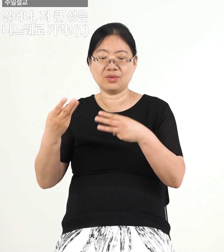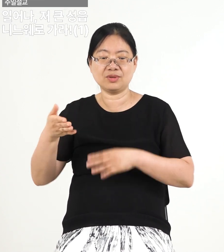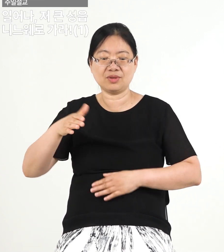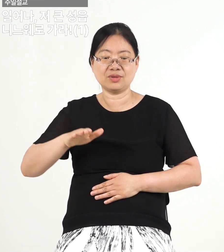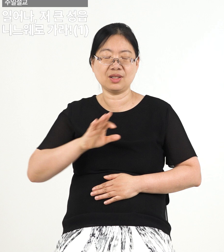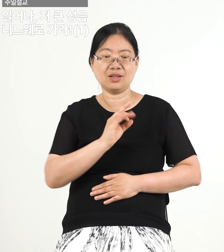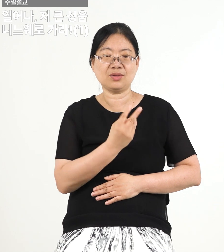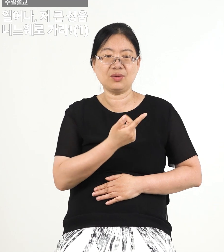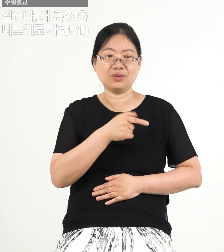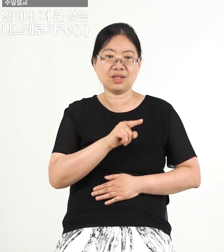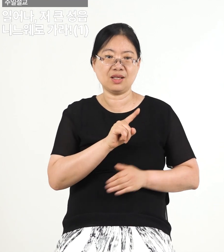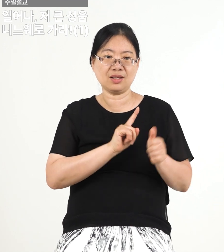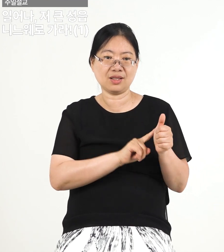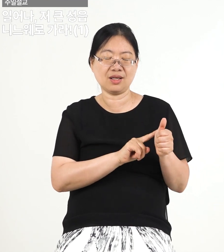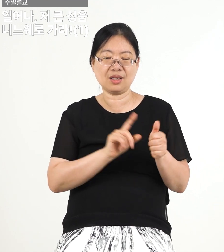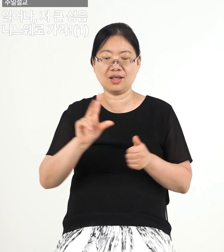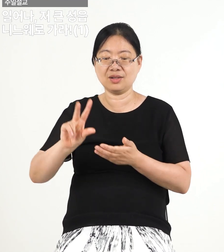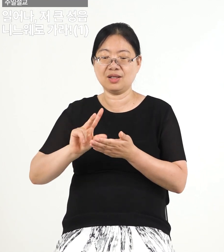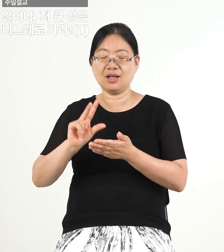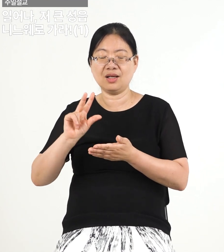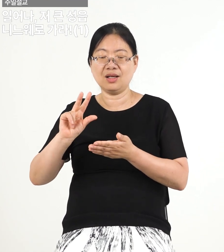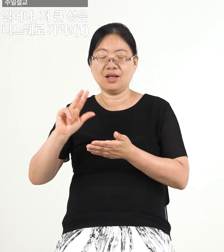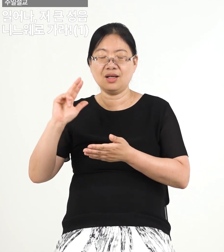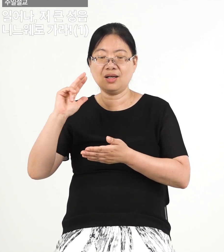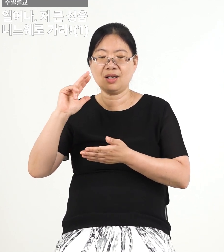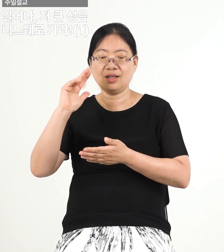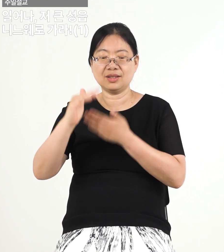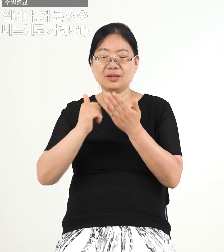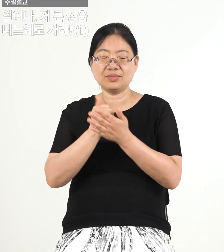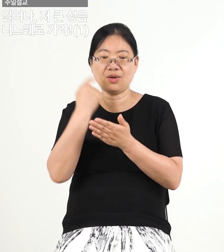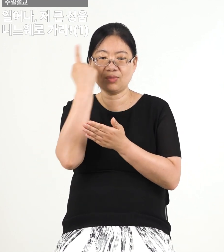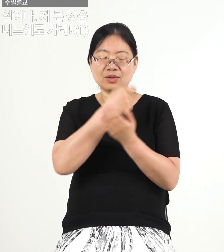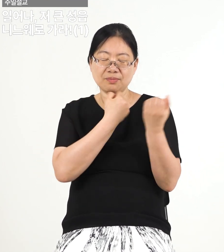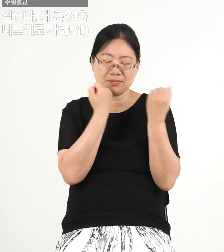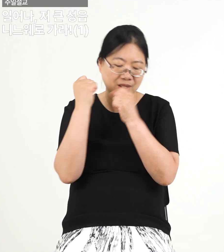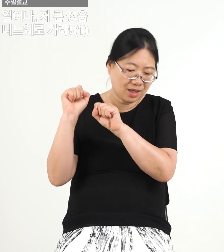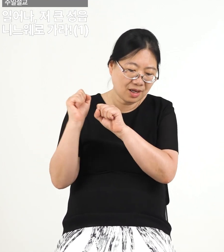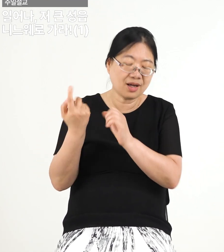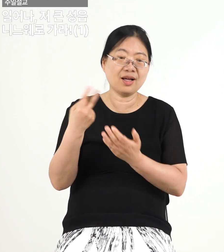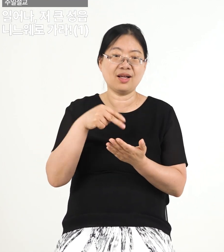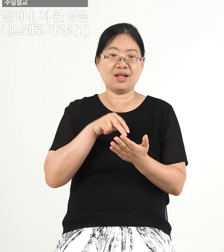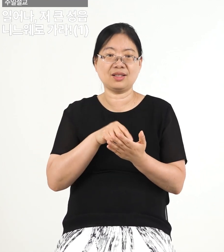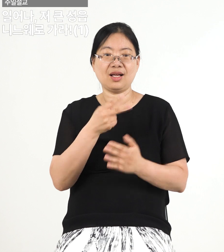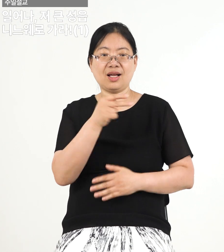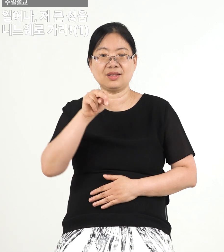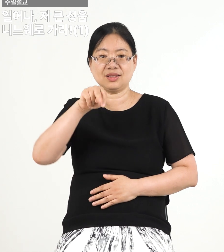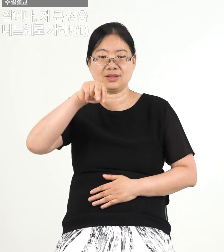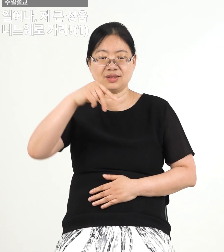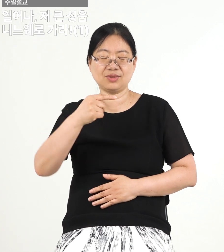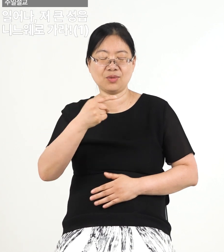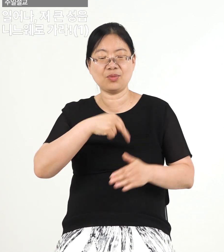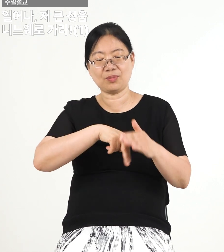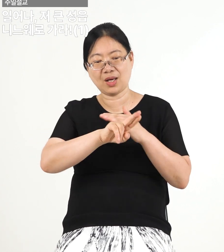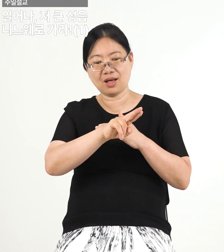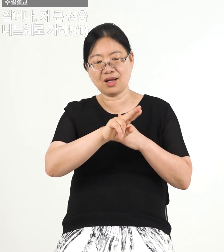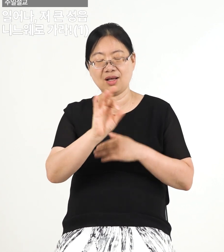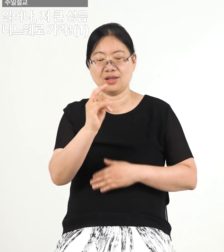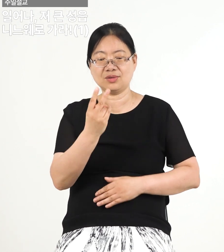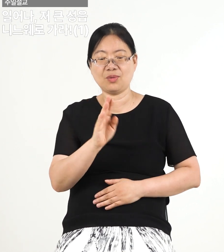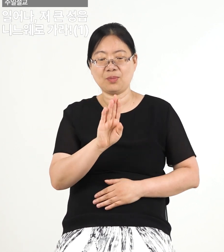그러나 요나가 여호와의 얼굴을 피하려고 일어나 다시스로 도망하려 하여